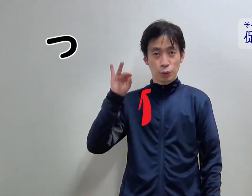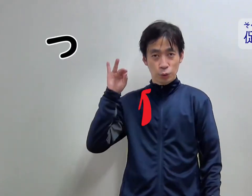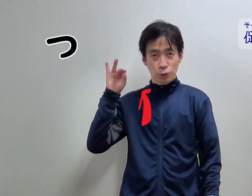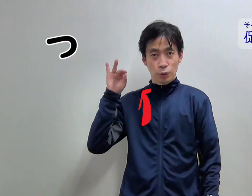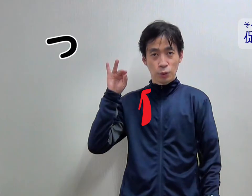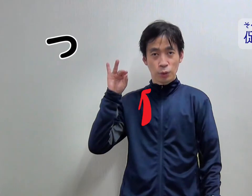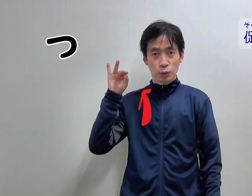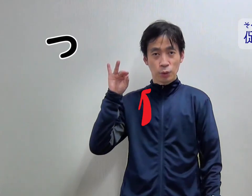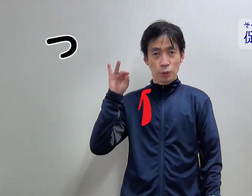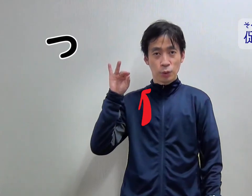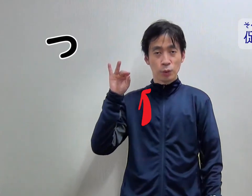つ、